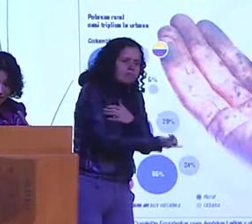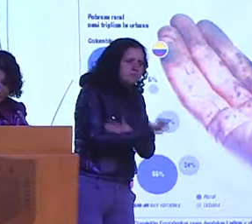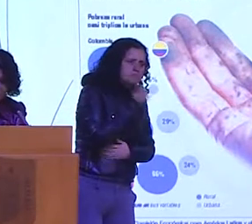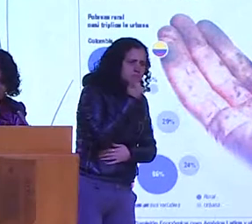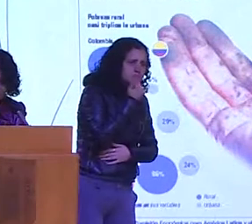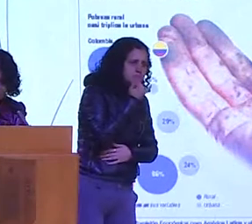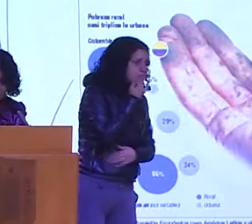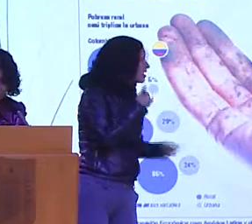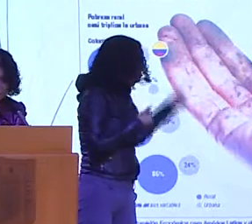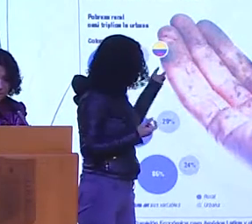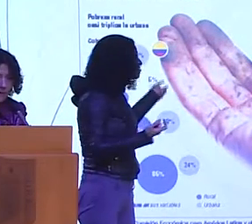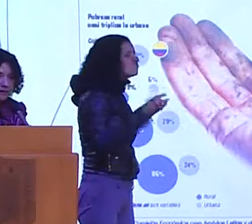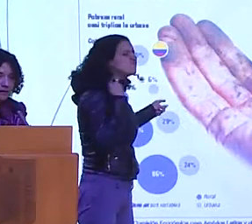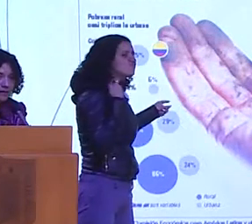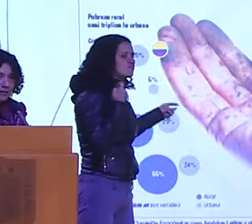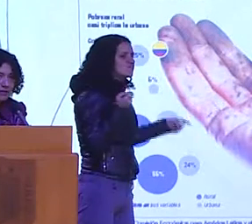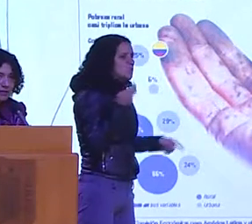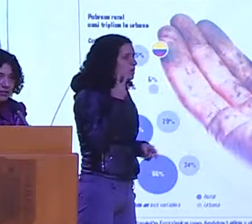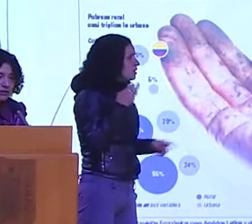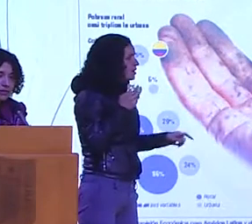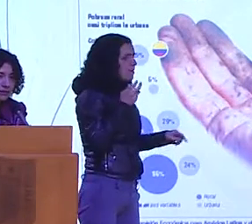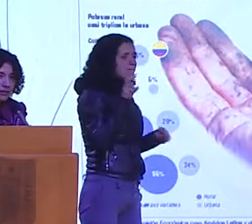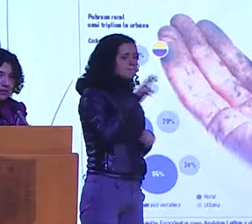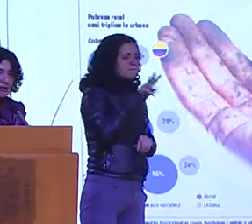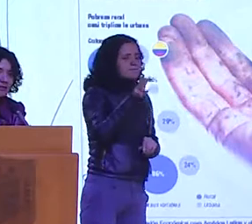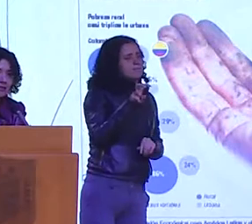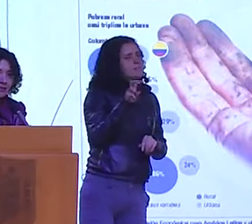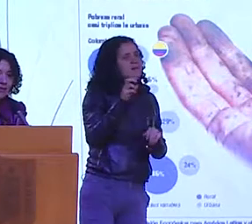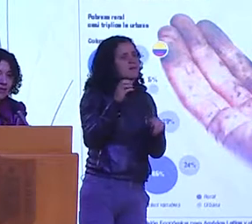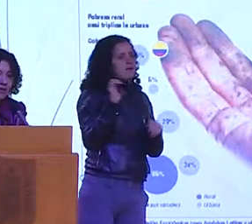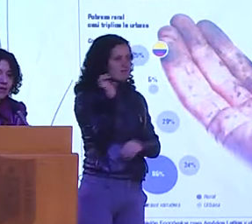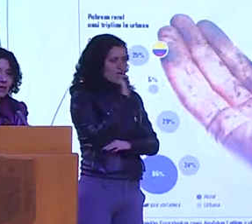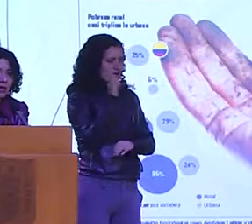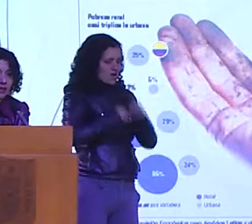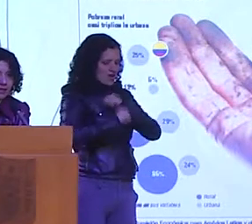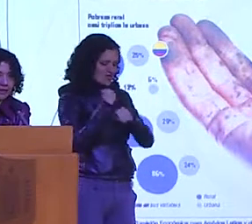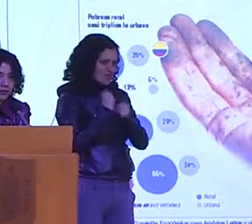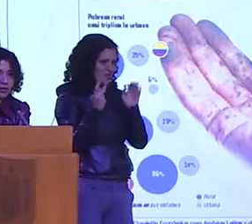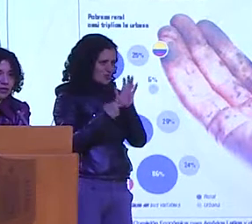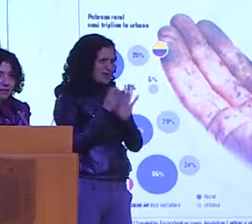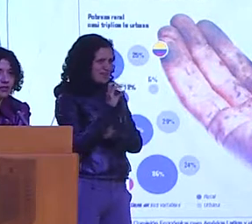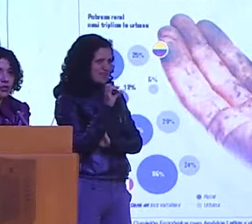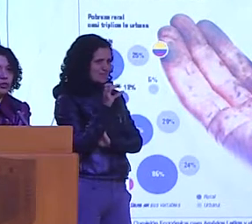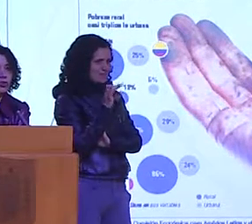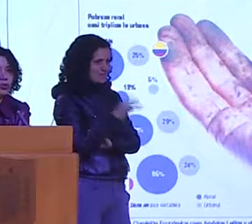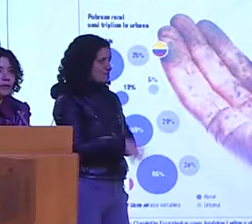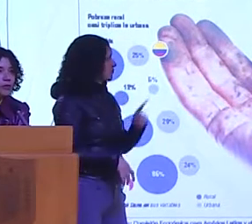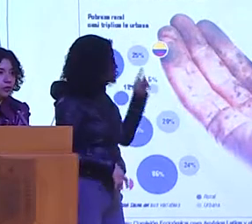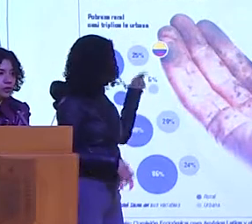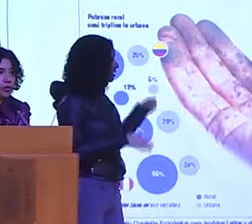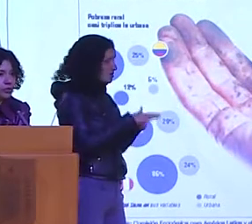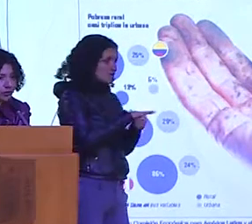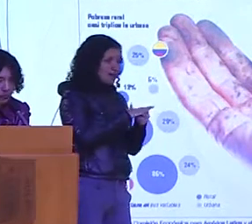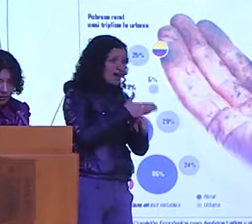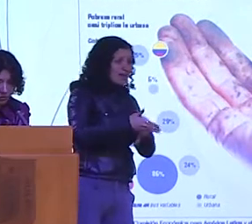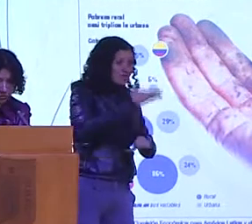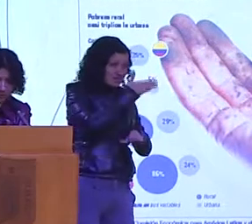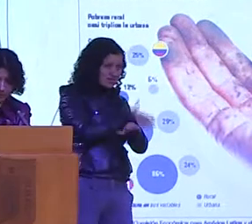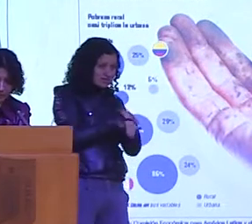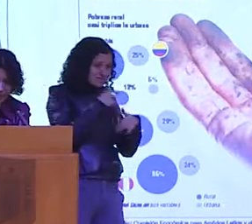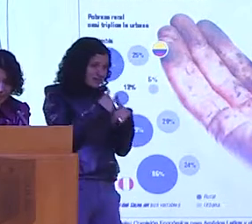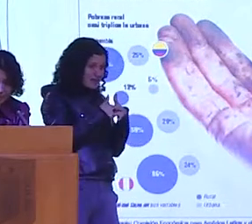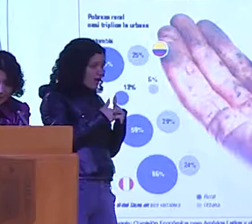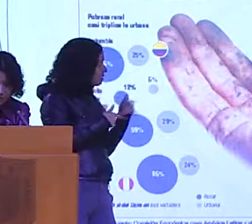Esta es más reciente, 27 de enero de 2015. La situación anterior no mejoró, se